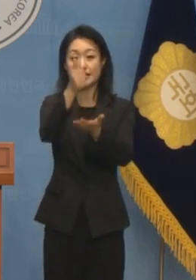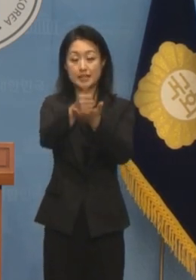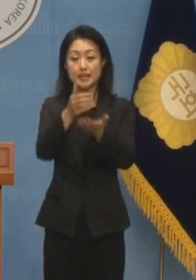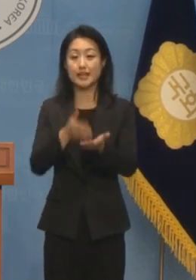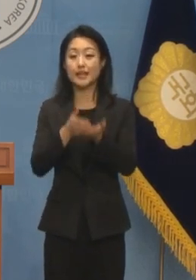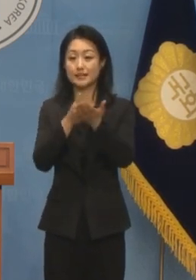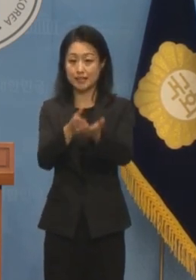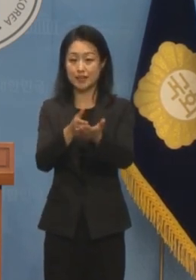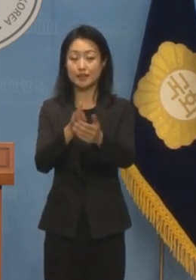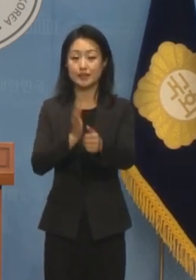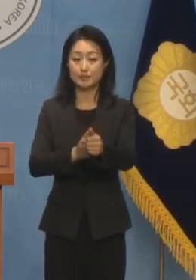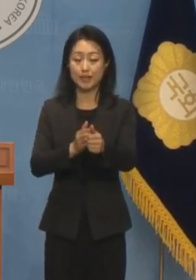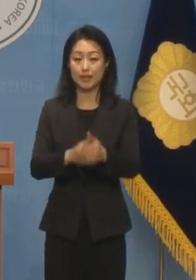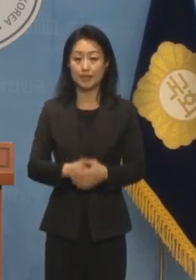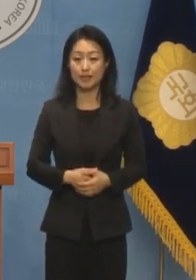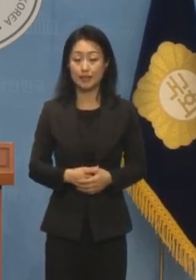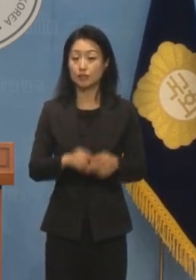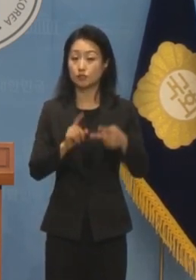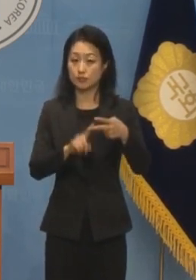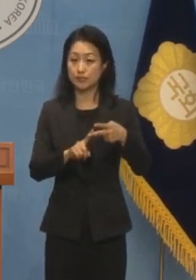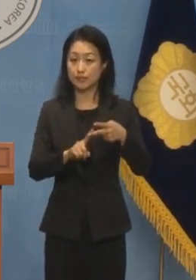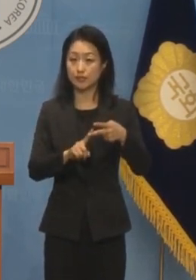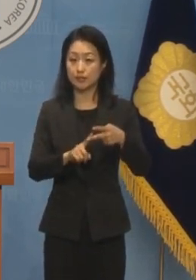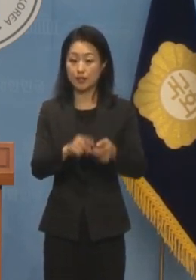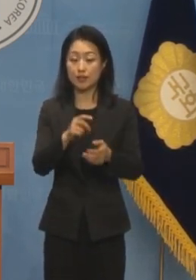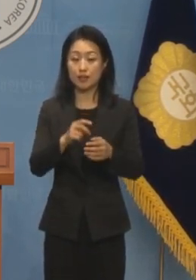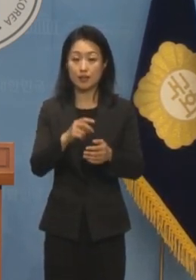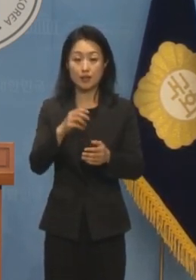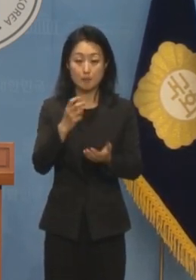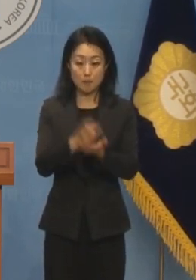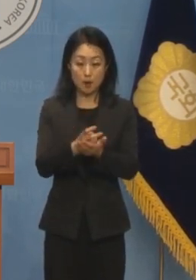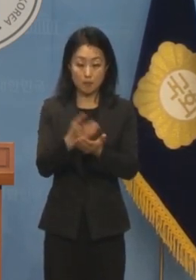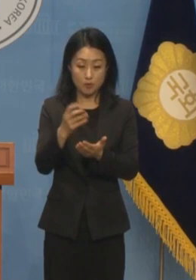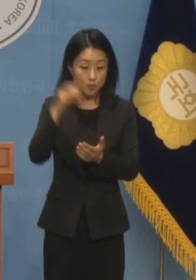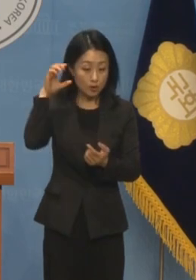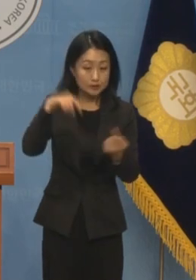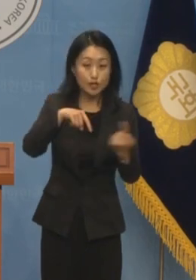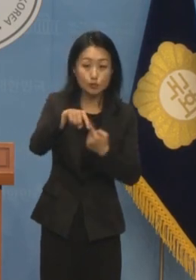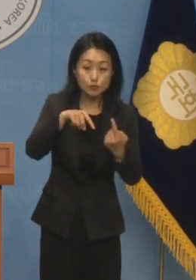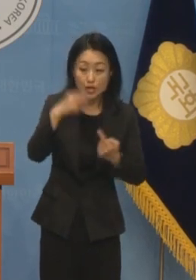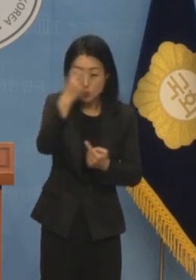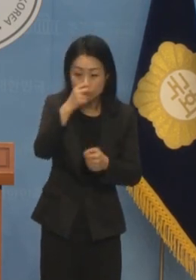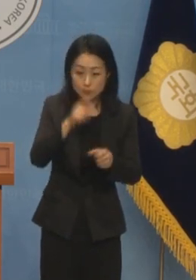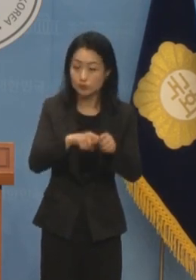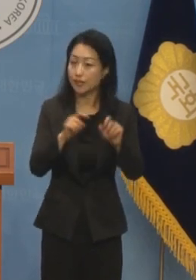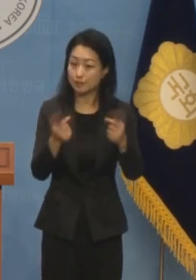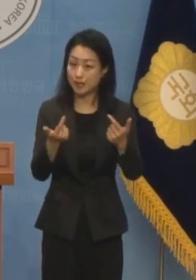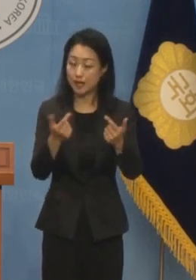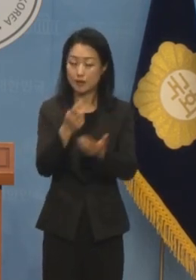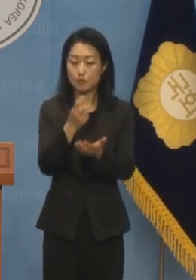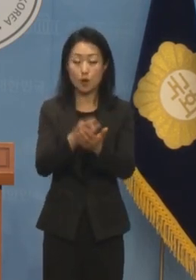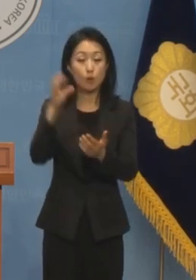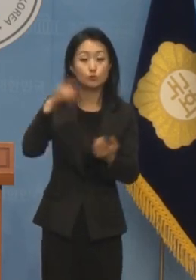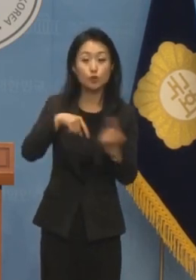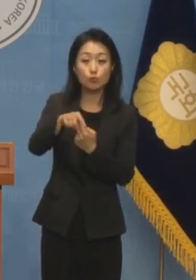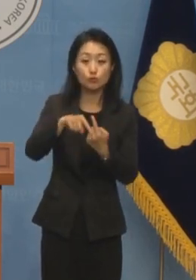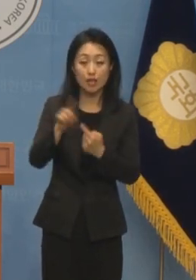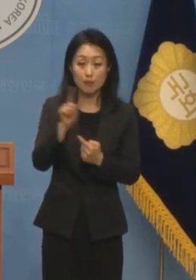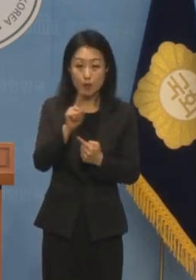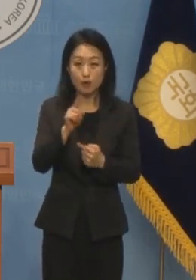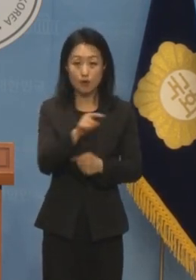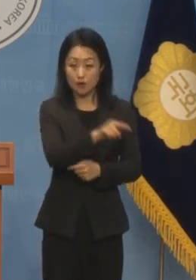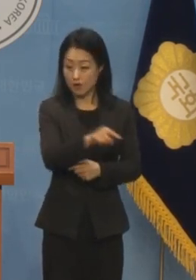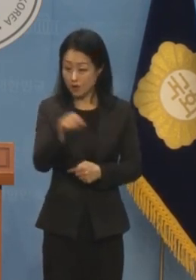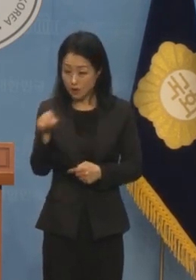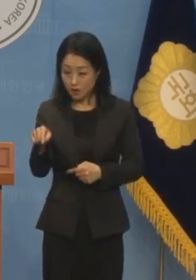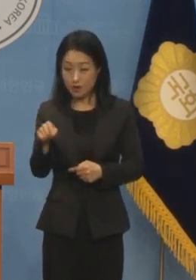국회의장에게 요구합니다. 둘째, 입법청문회는 조사청문회가 아닙니다. 입법청문회는